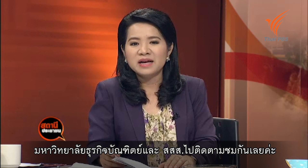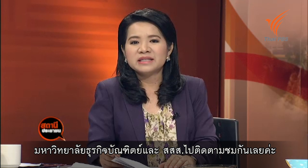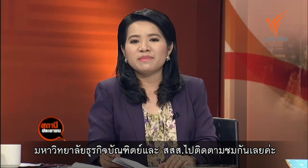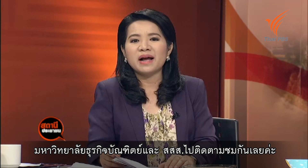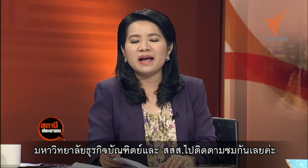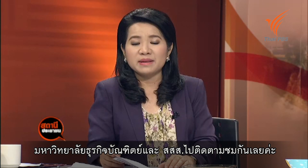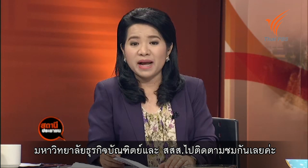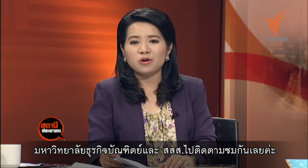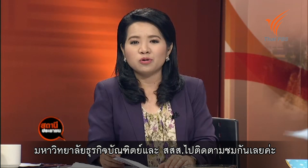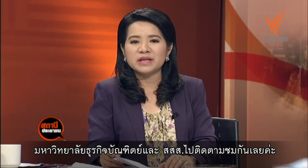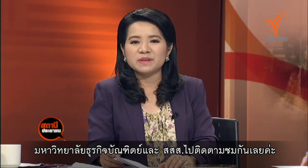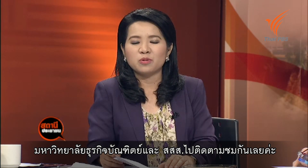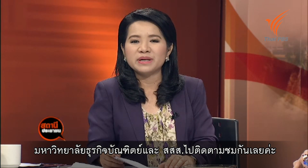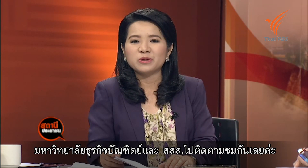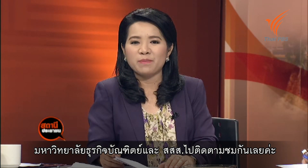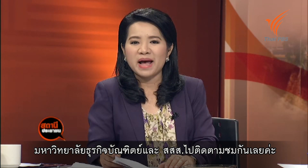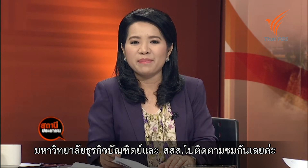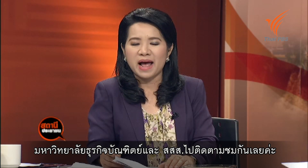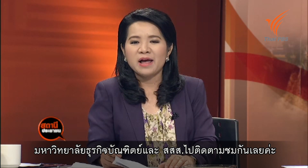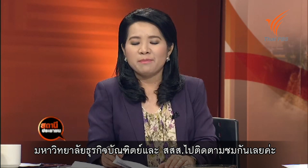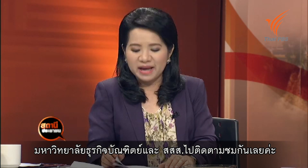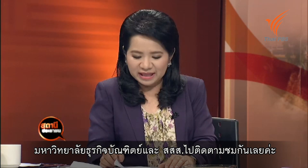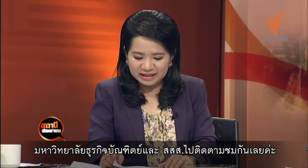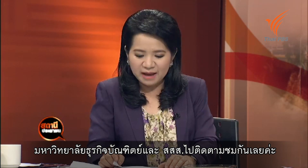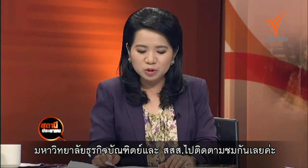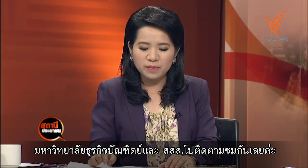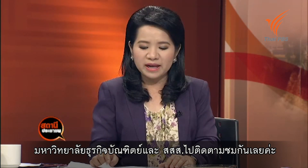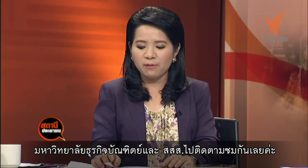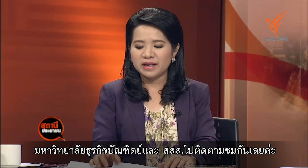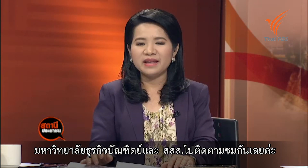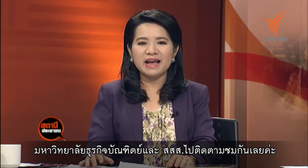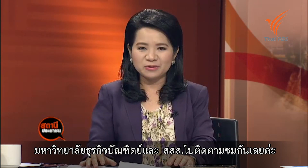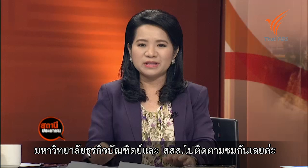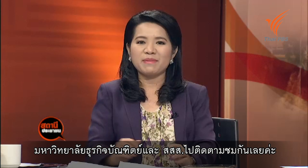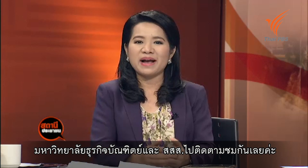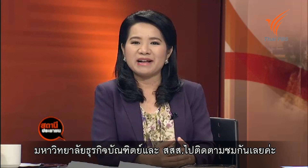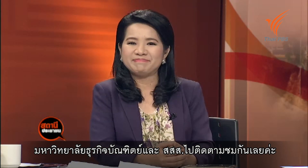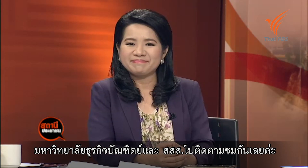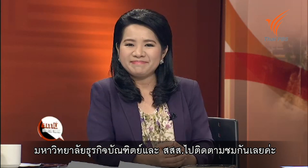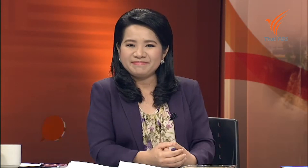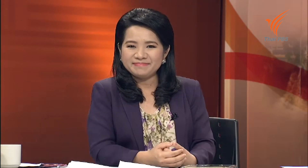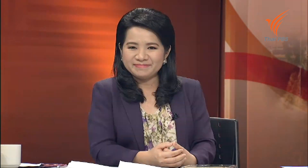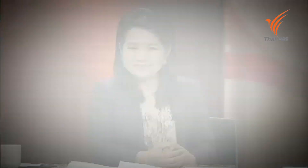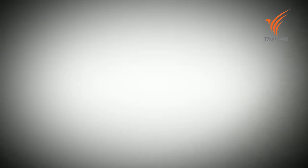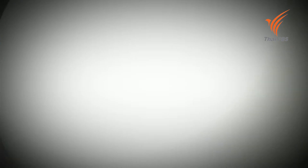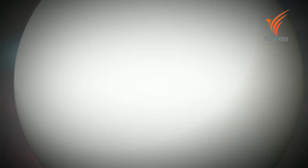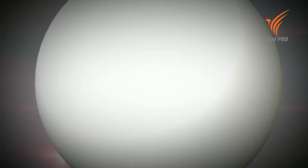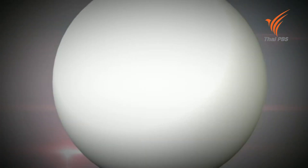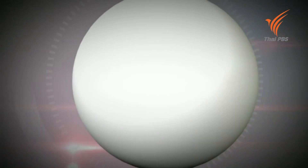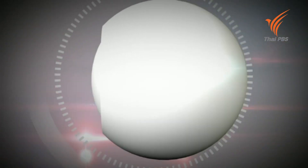แล้วก็สำนักงานกองทุนสนับสนุนเพื่อสุขภาพค่ะไปติดตามชมกันเลยค่ะวันนี้น่าสนใจมากค่ะ